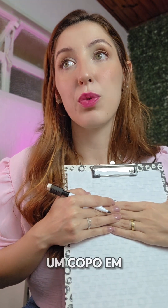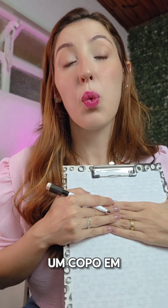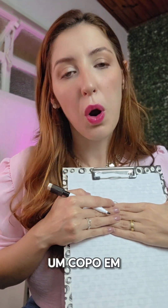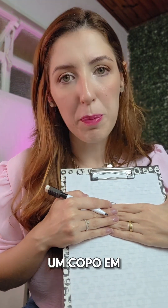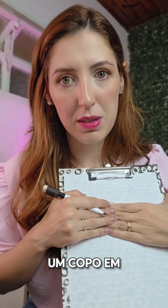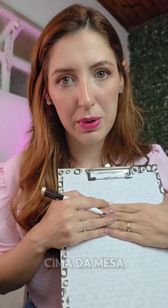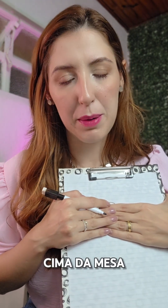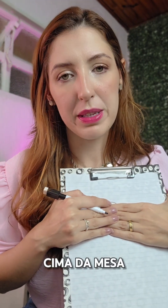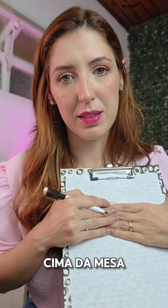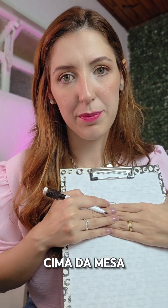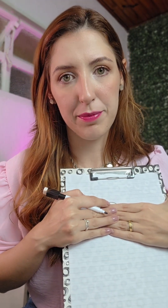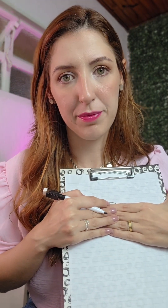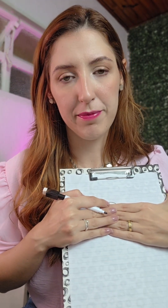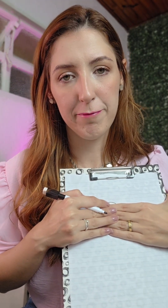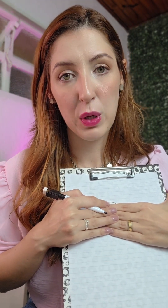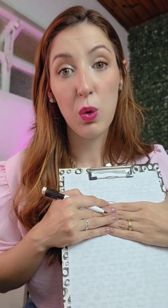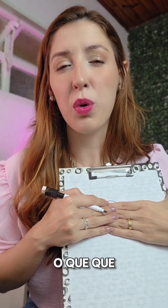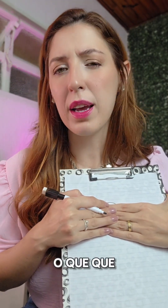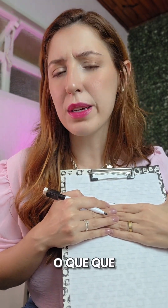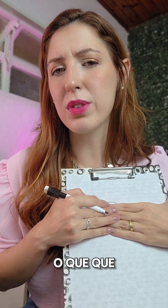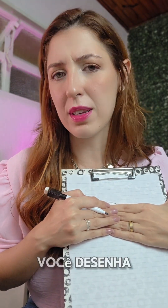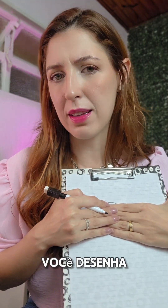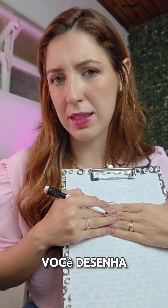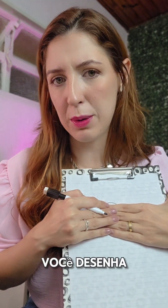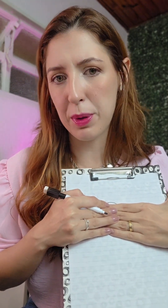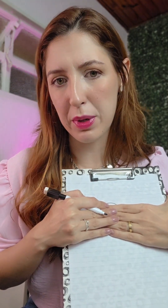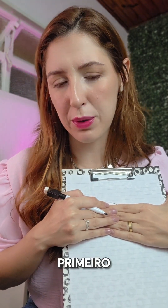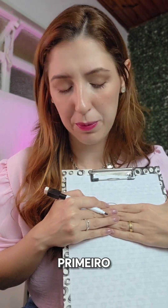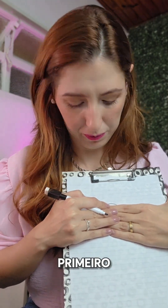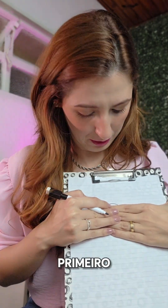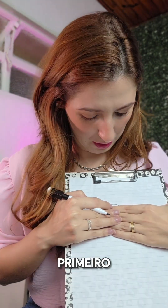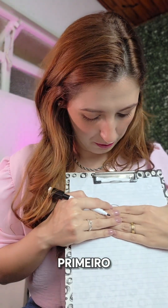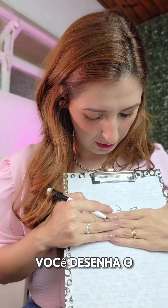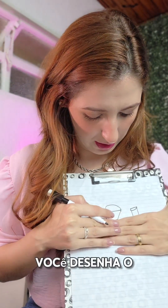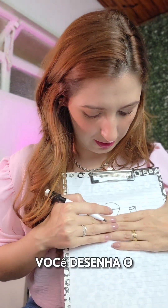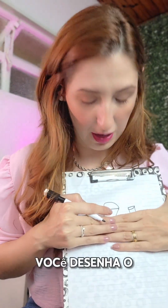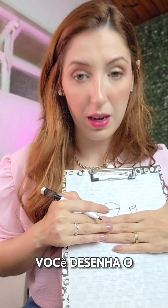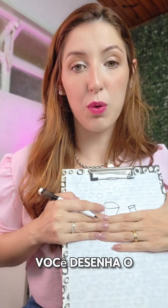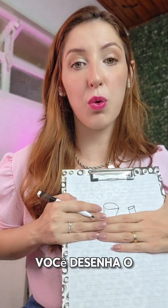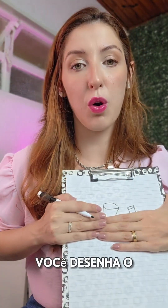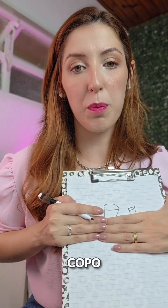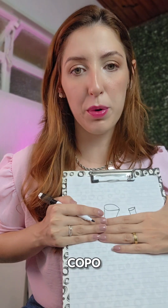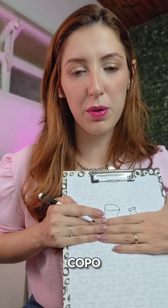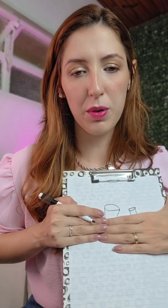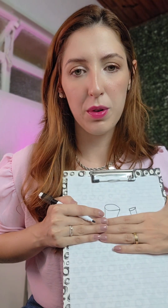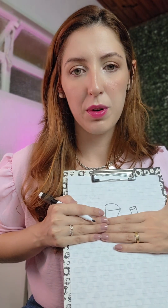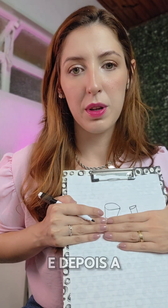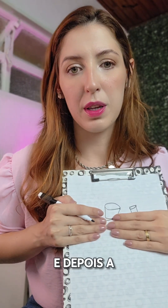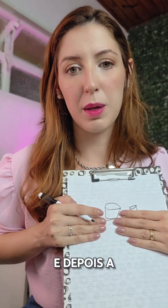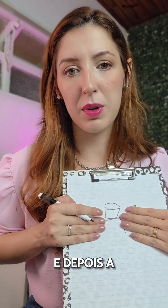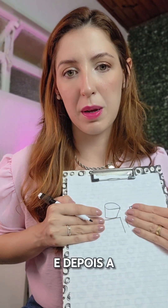copo em cima da mesa. O que você desenha primeiro? Você desenha o copo e depois a